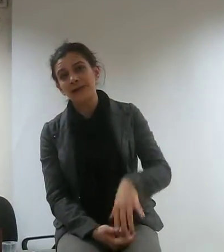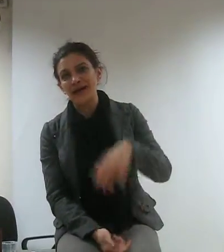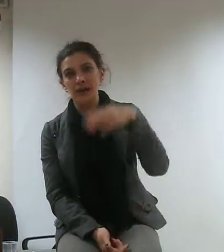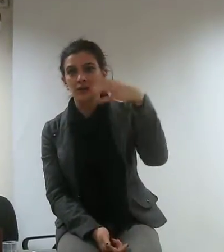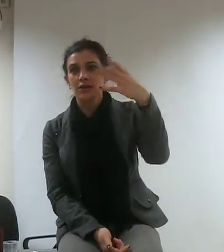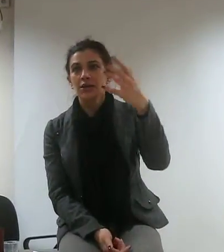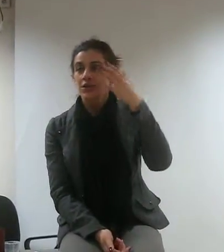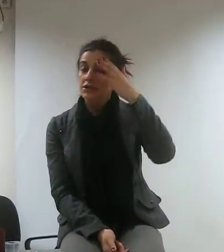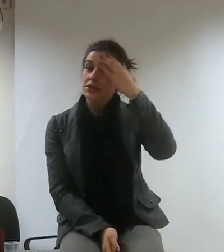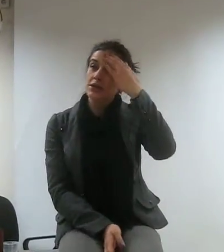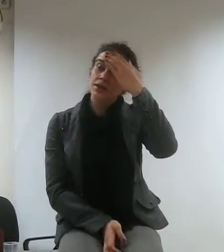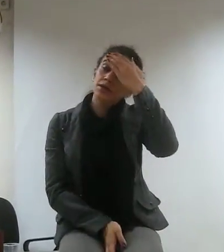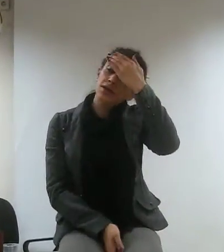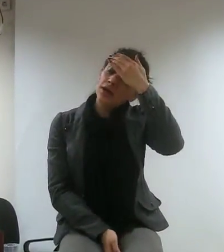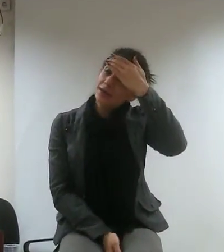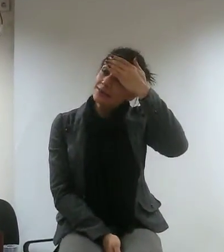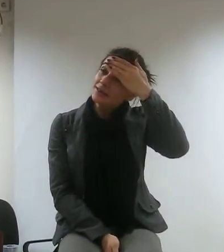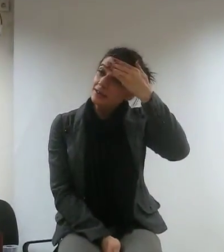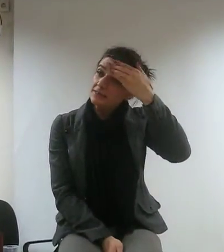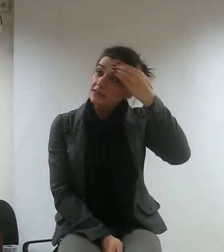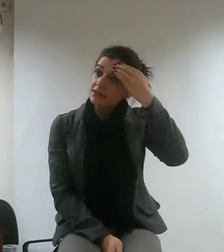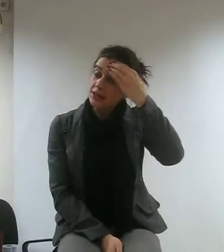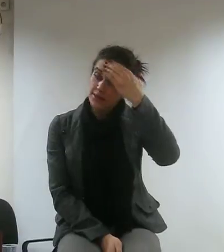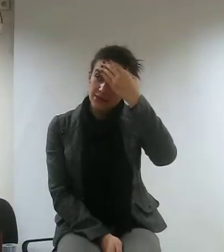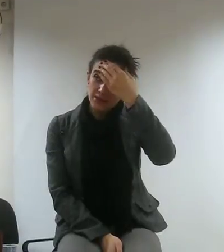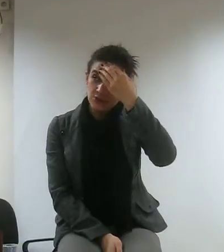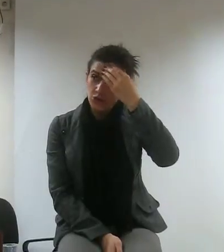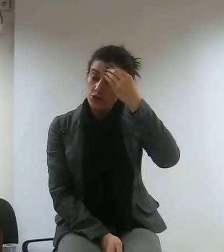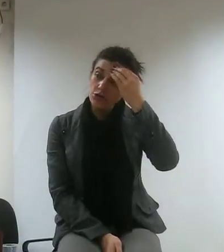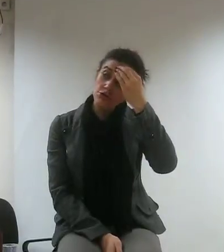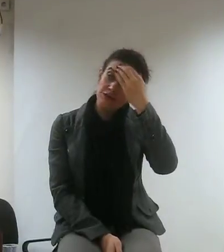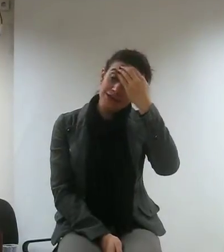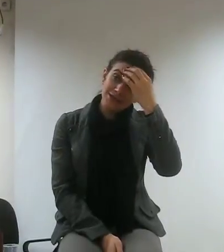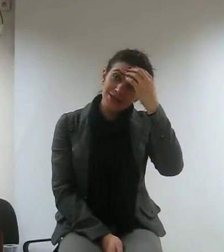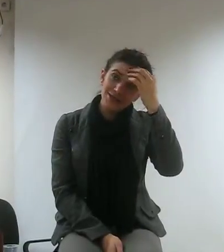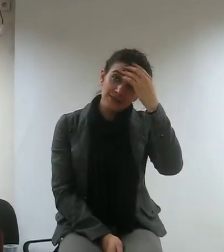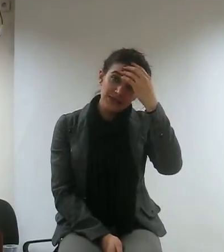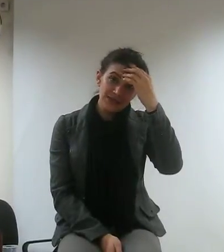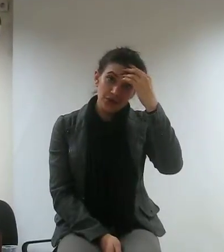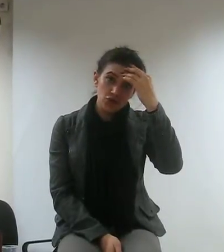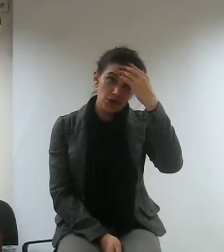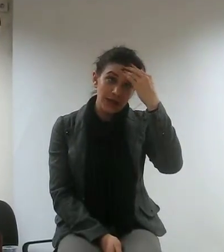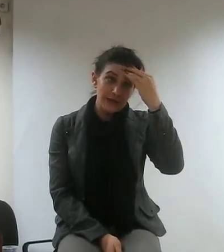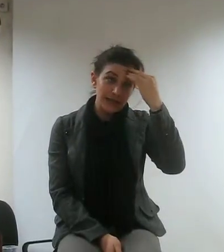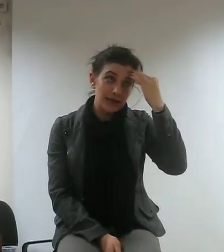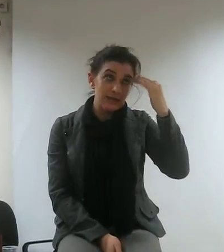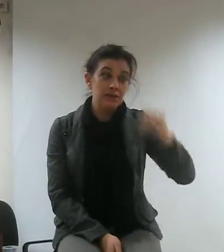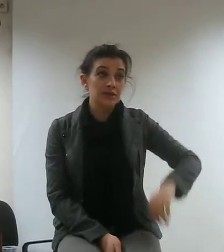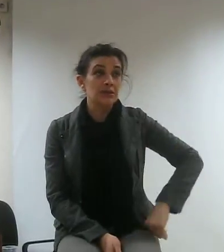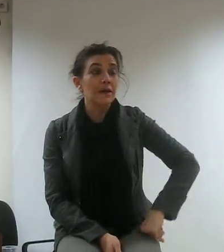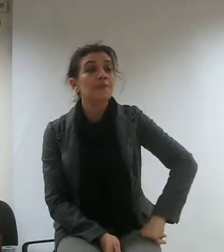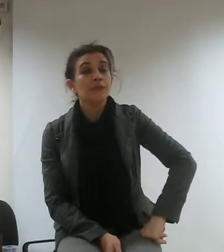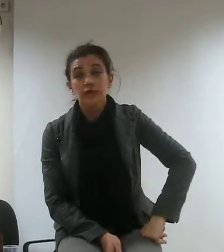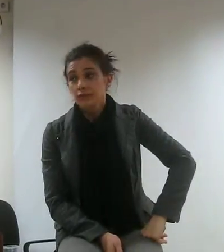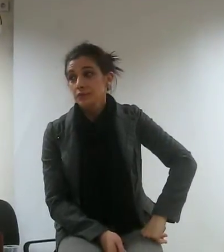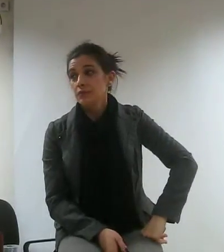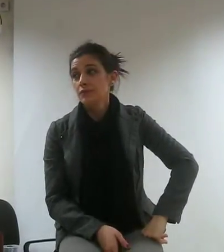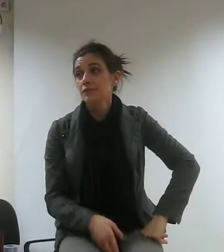bayan işte adet kanamasını kastetmiyoruz. Onda işaretimiz değişiyor adet kanamasında.